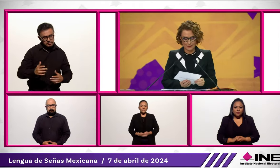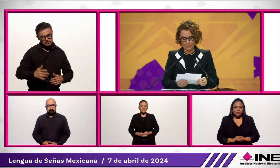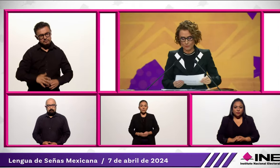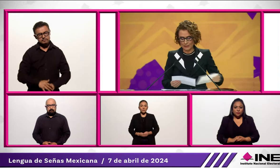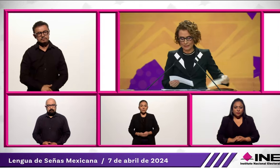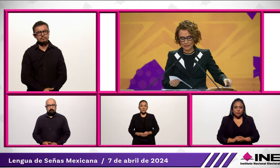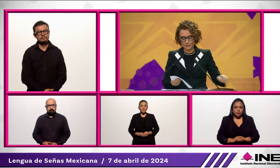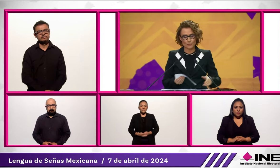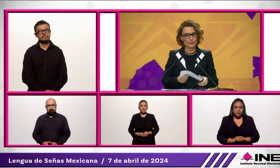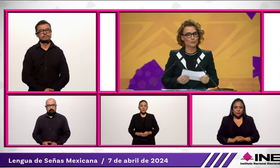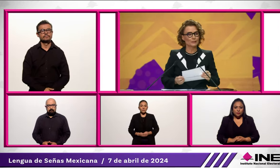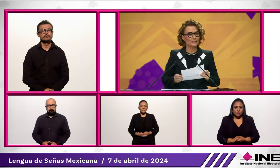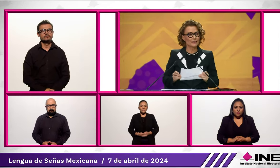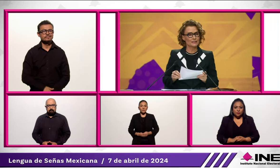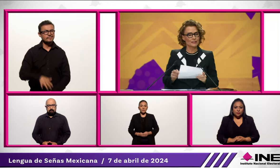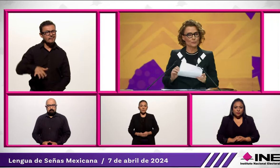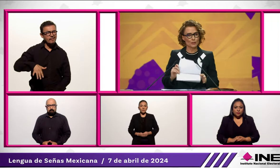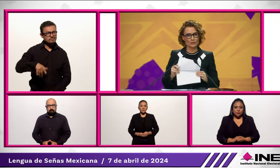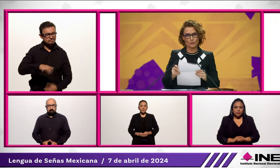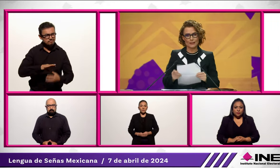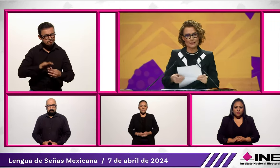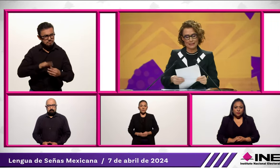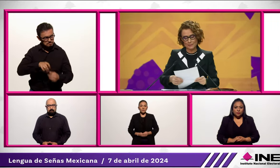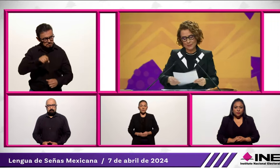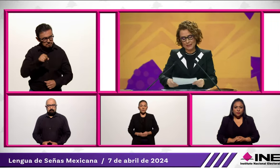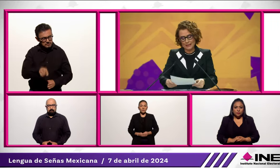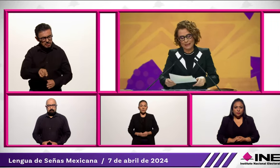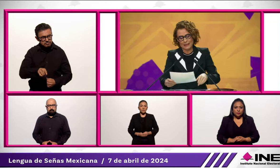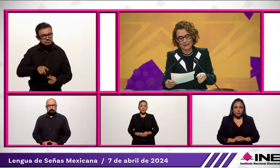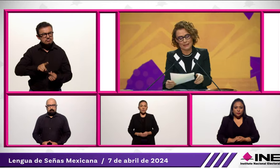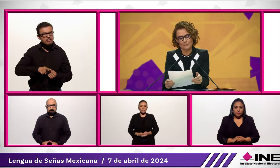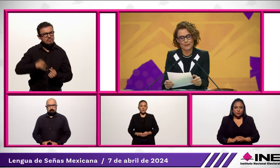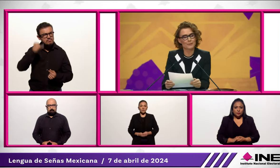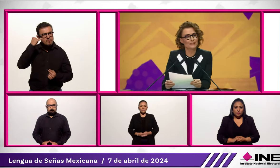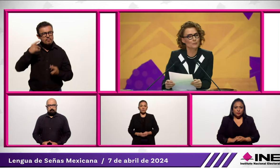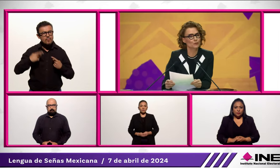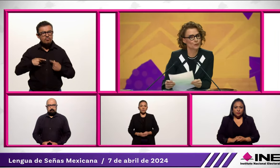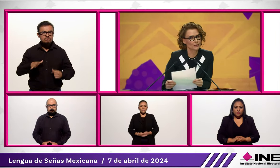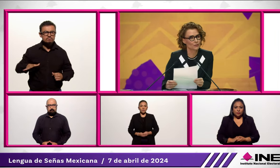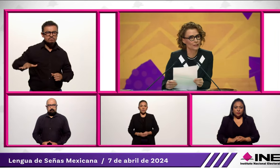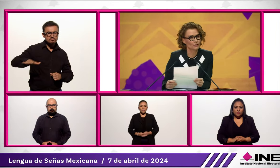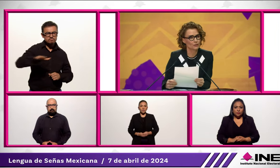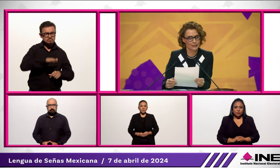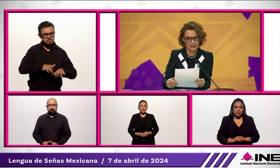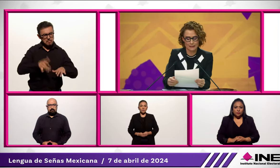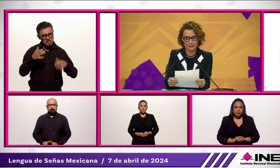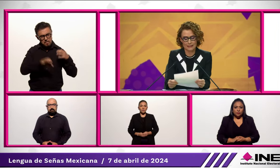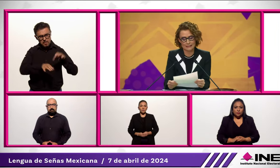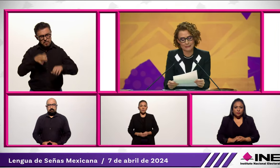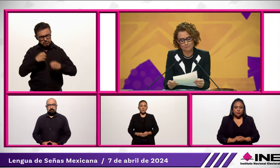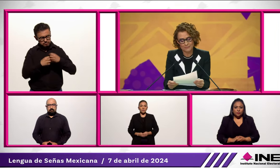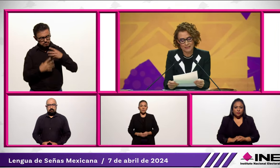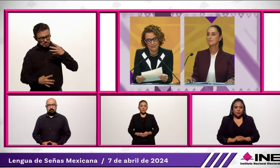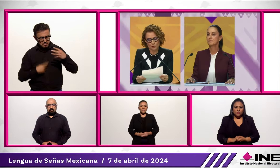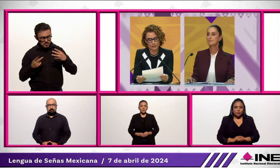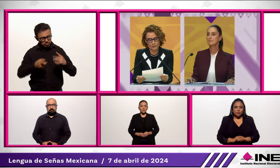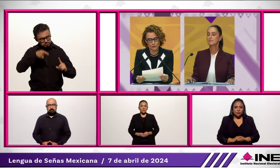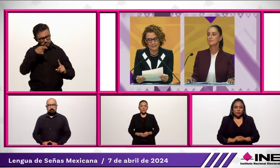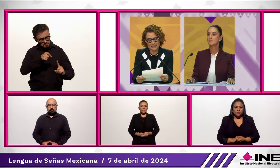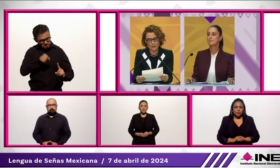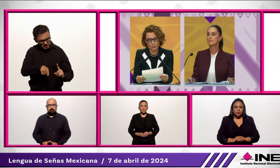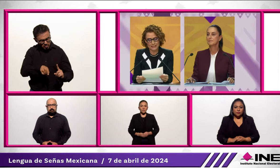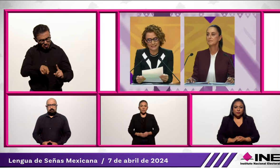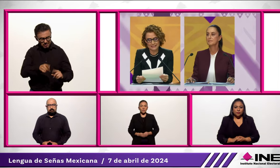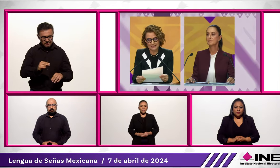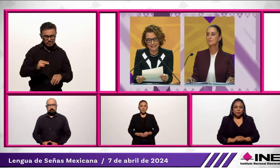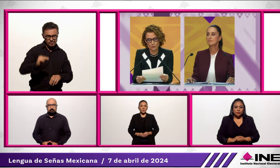Estas, como le decía, son preguntas hechas por la ciudadanía. Empezamos con la zona norte, candidata. Los centros